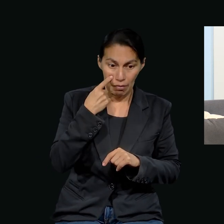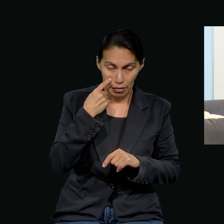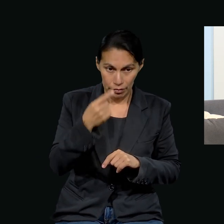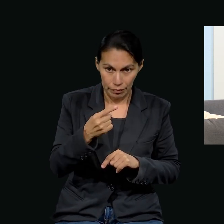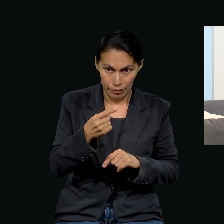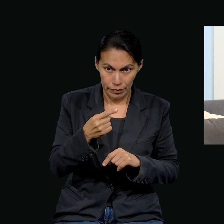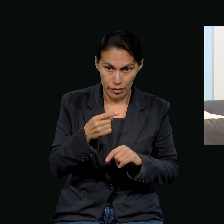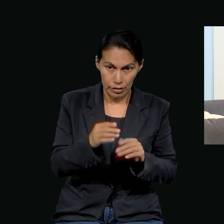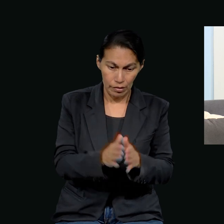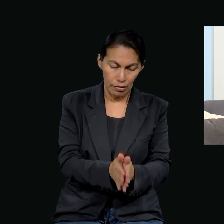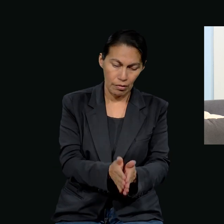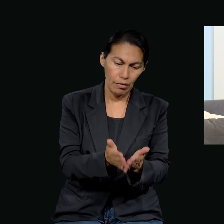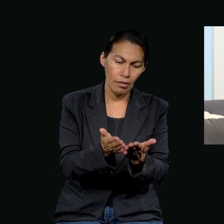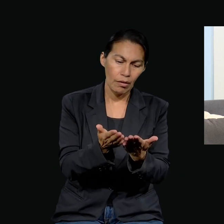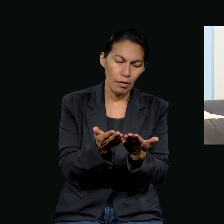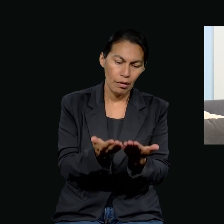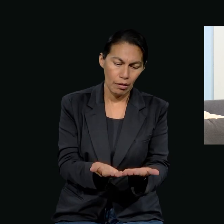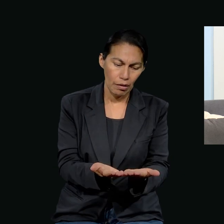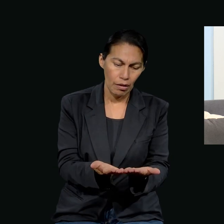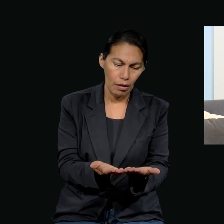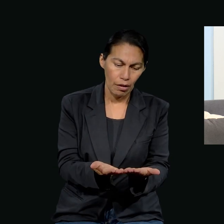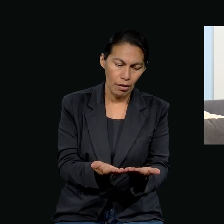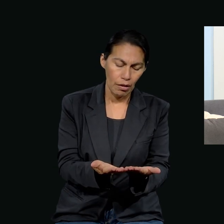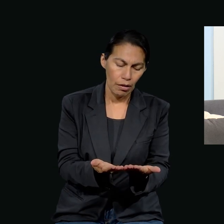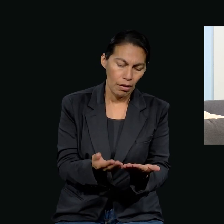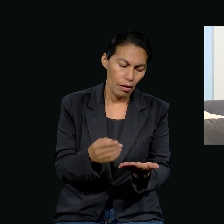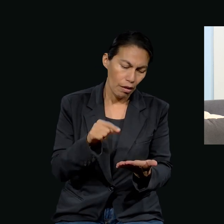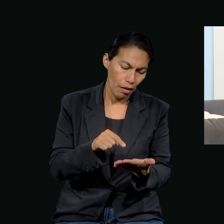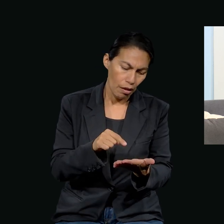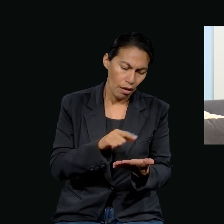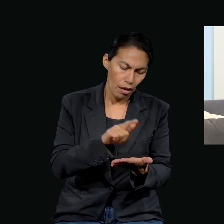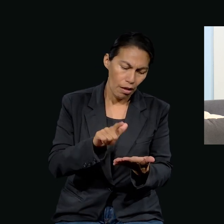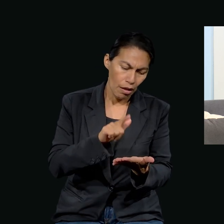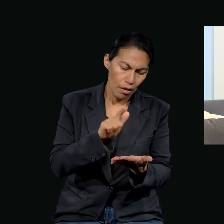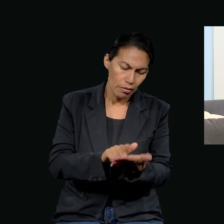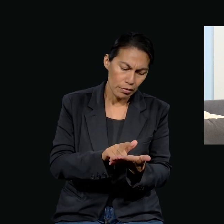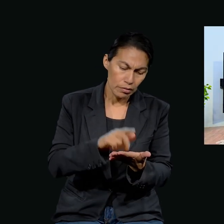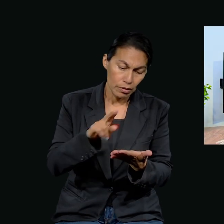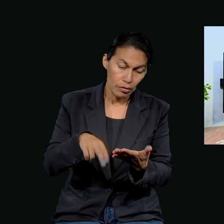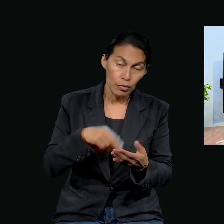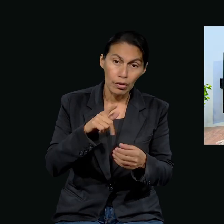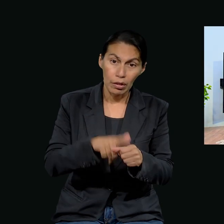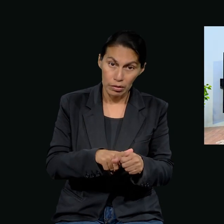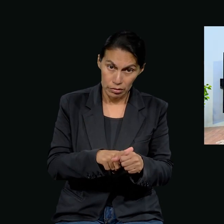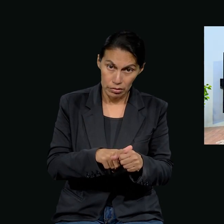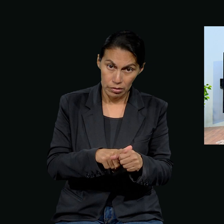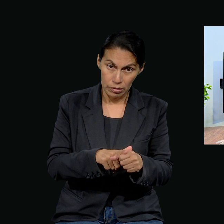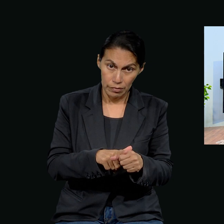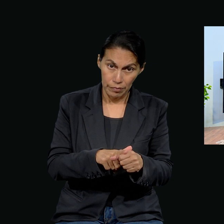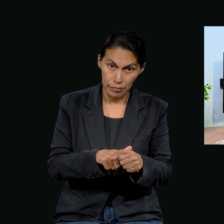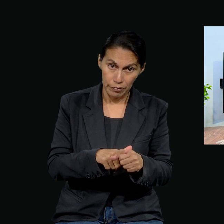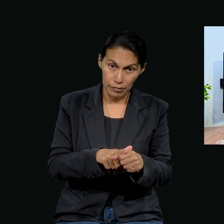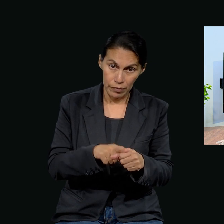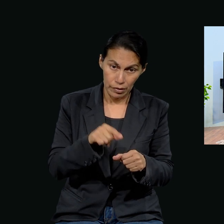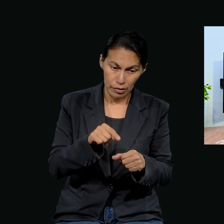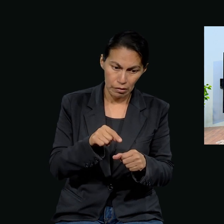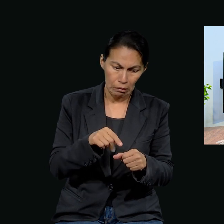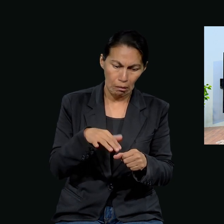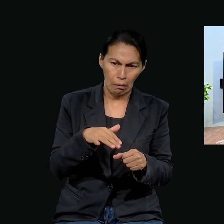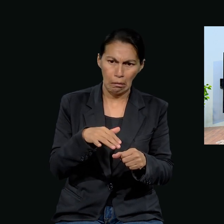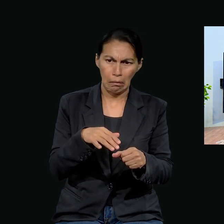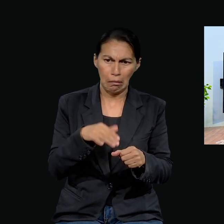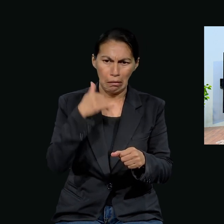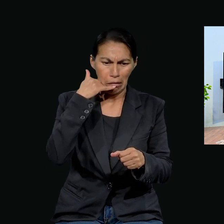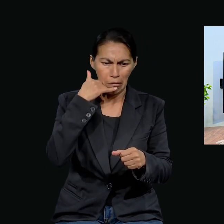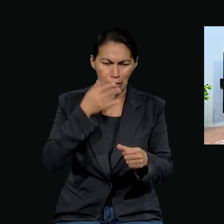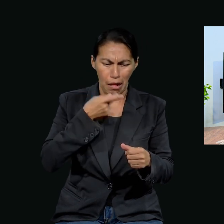cita que me encontré, cuando abro el libro Joyas tomo tres. Las leyes de la naturaleza. Bueno, las leyes de la naturaleza, lo